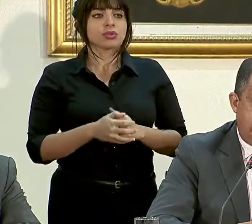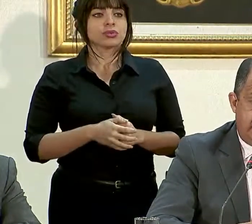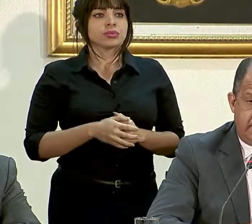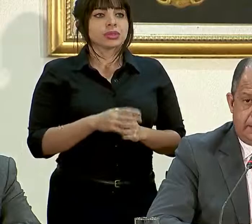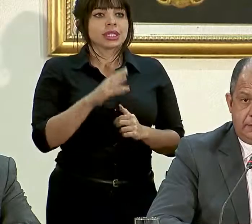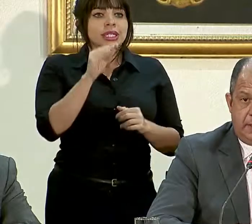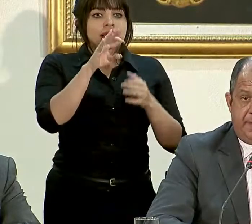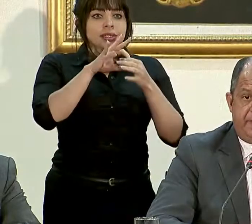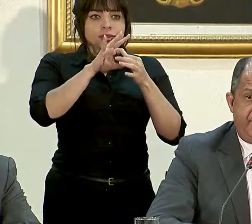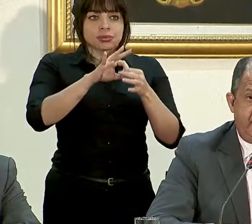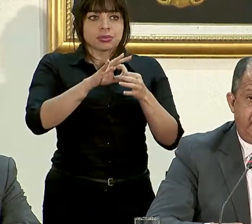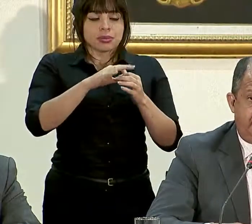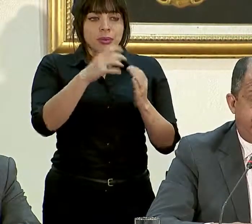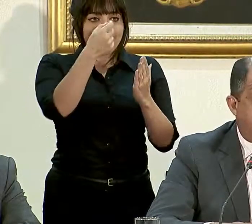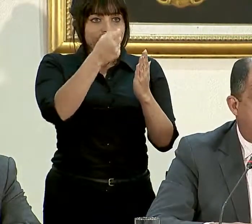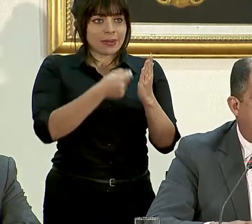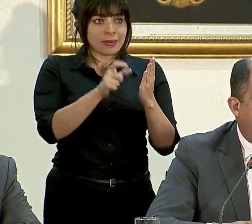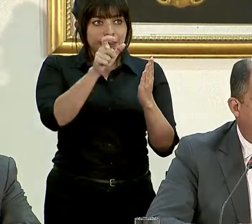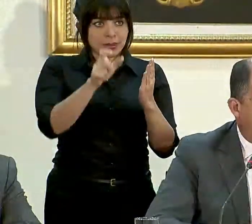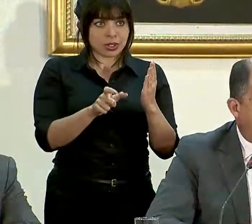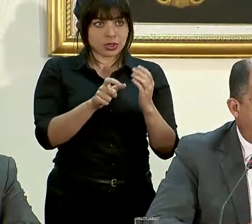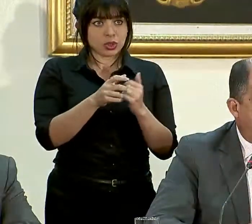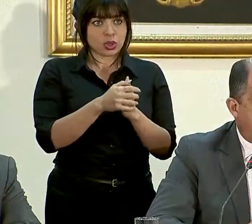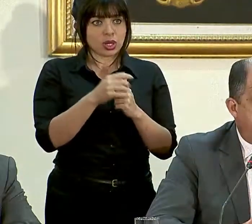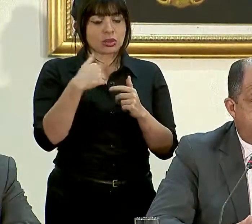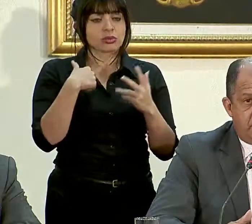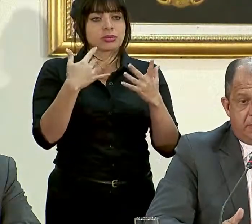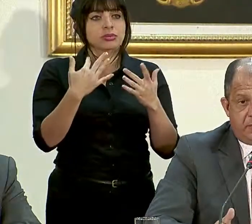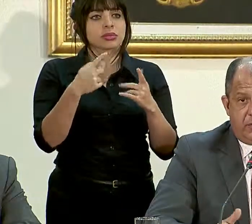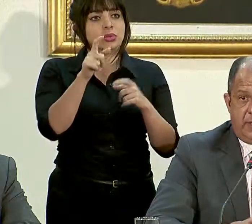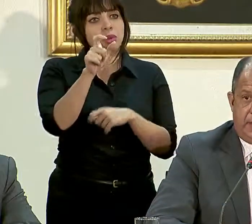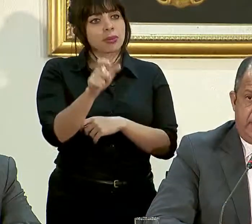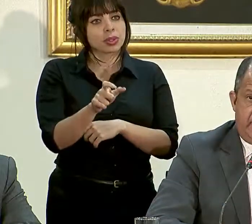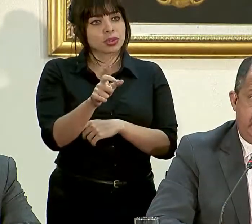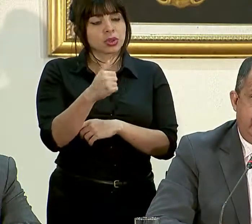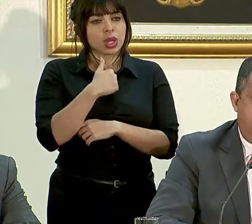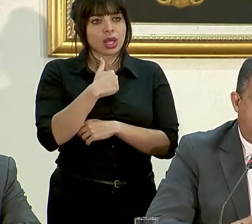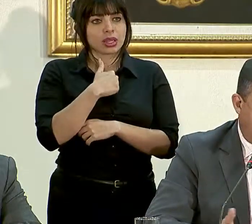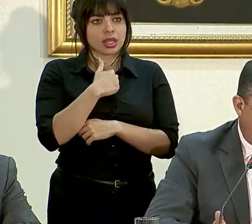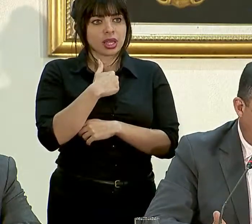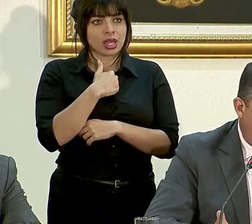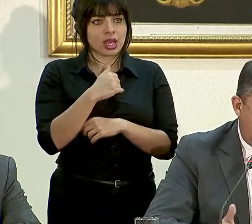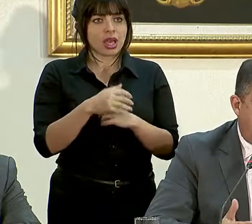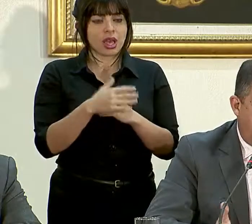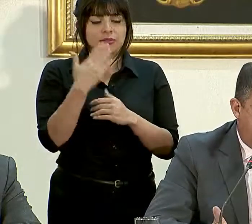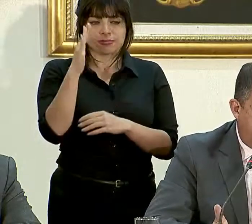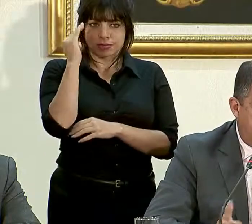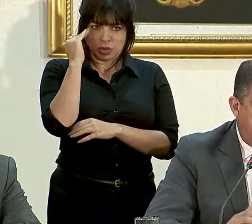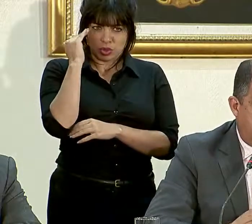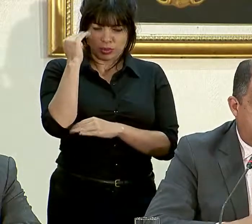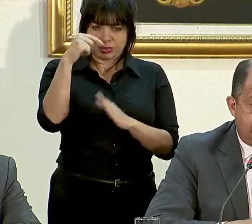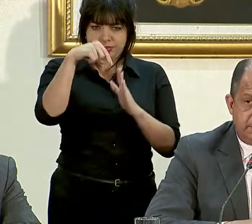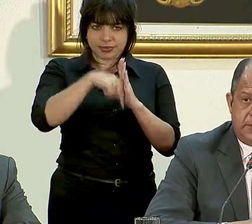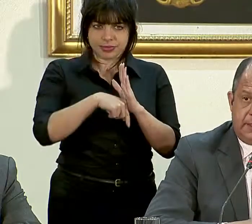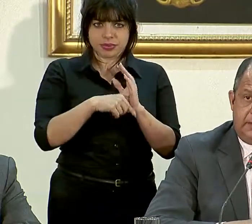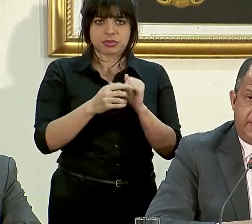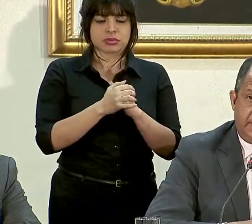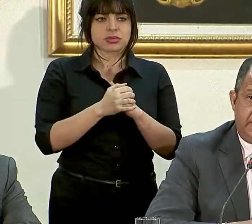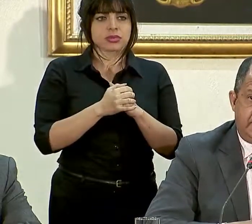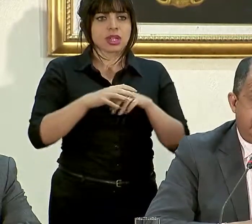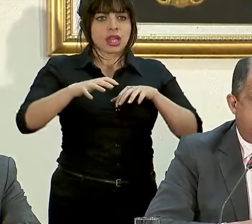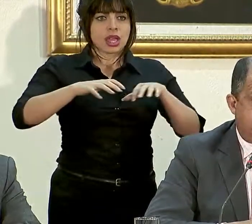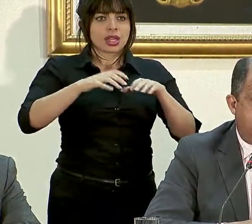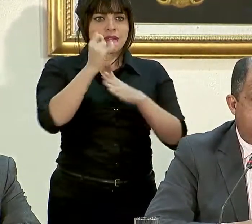respecto a la, al perfil de la persona, aspiro que sea una persona que tenga un conocimiento amplio de la